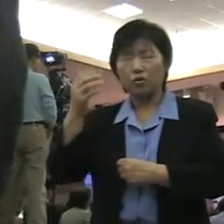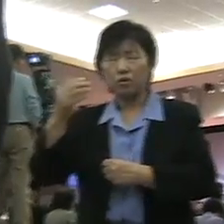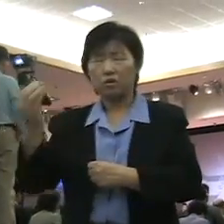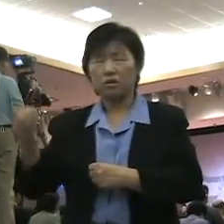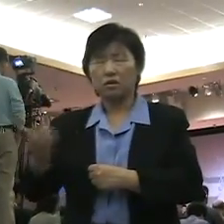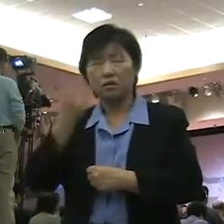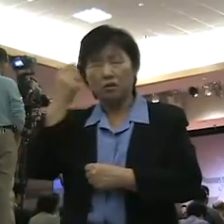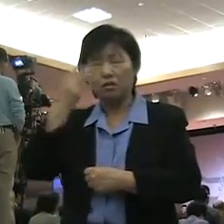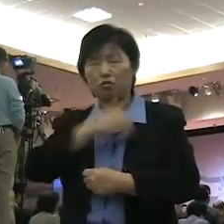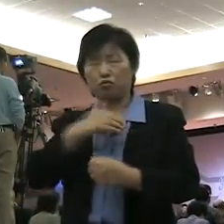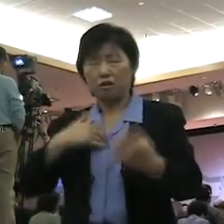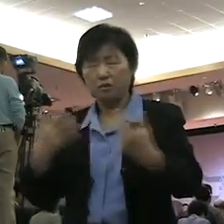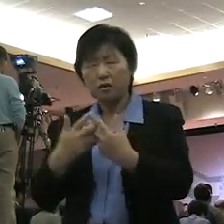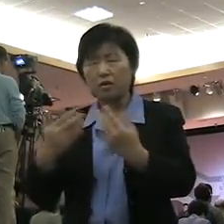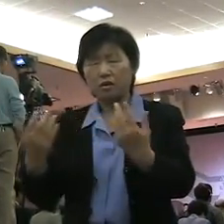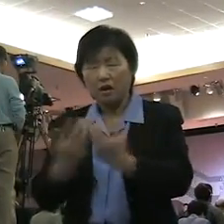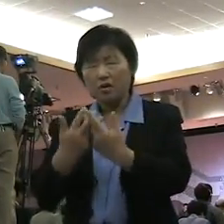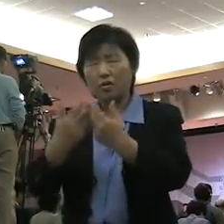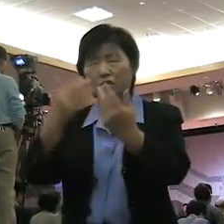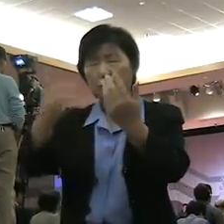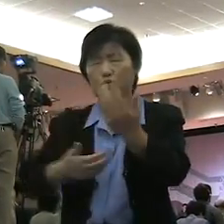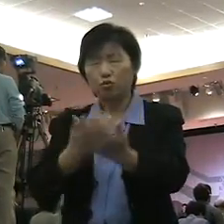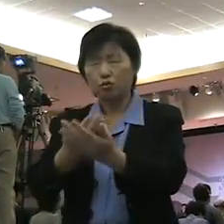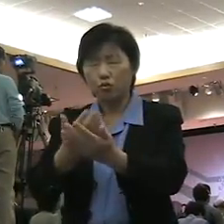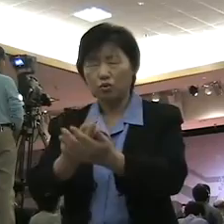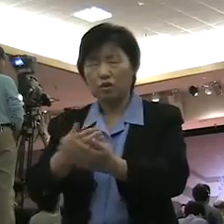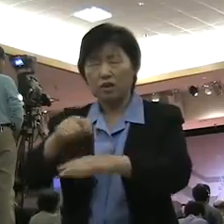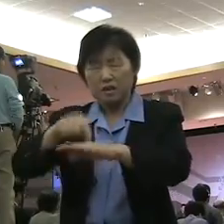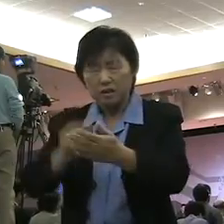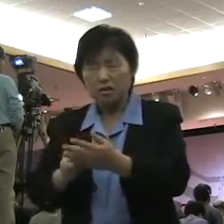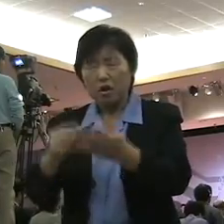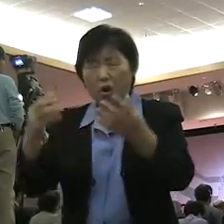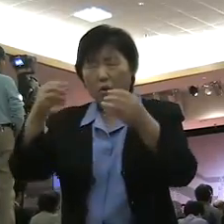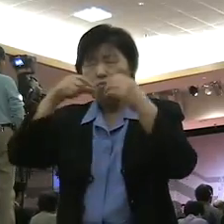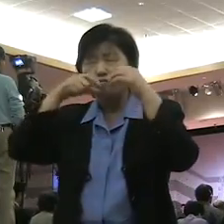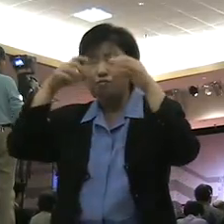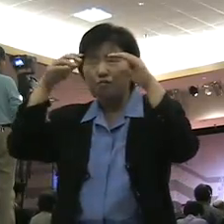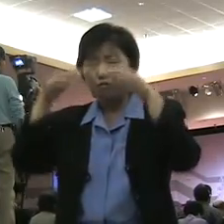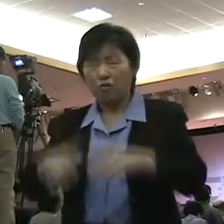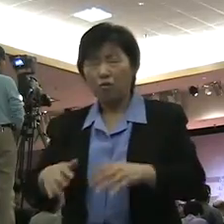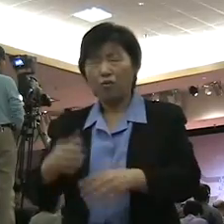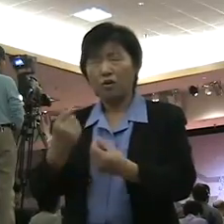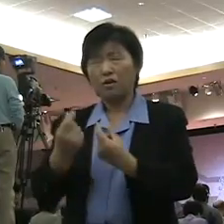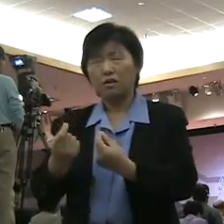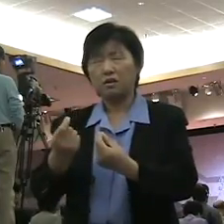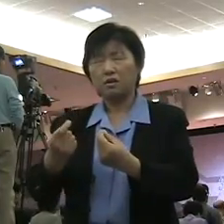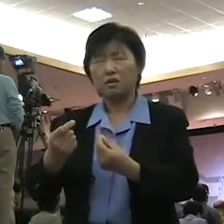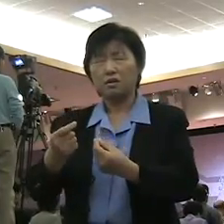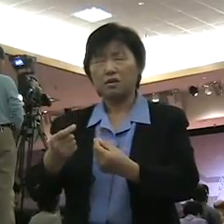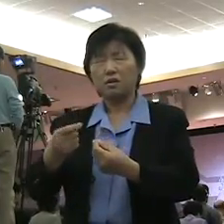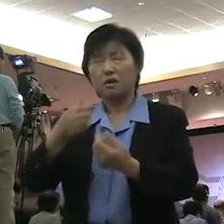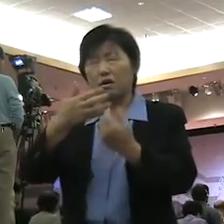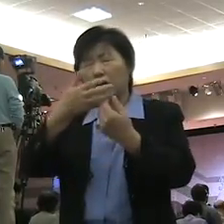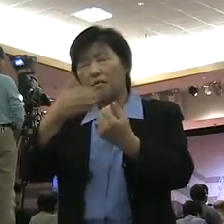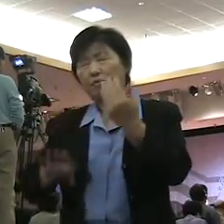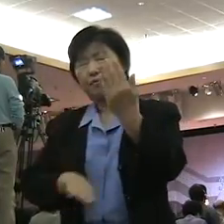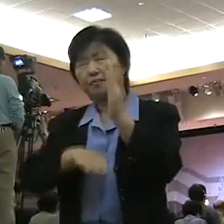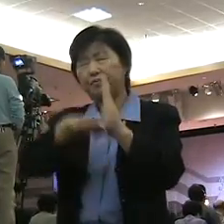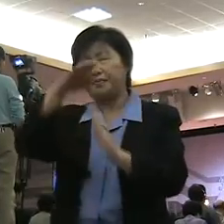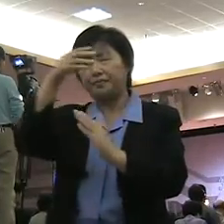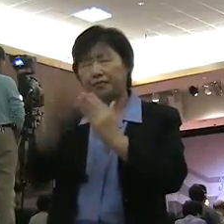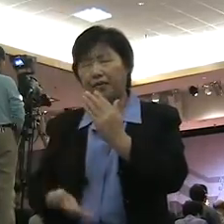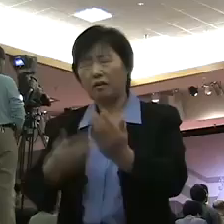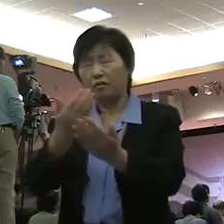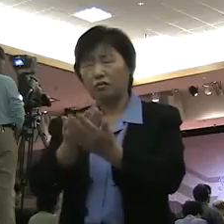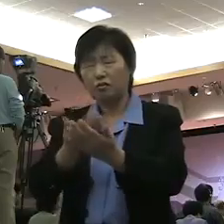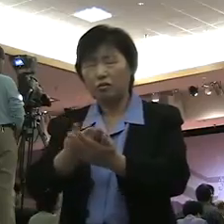가득가득 채워 주옵소서. 우리의 심령을 폭포수 같은 성령 충만함으로 차고울러 넘치게 하옵소서. 그래